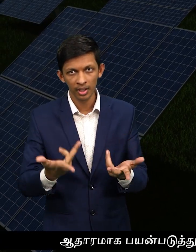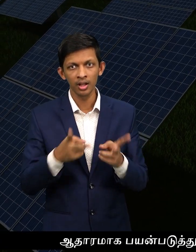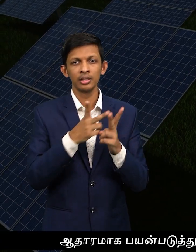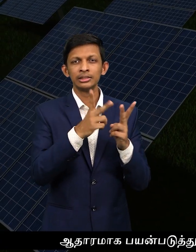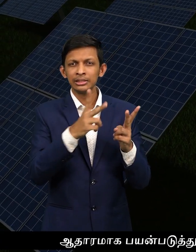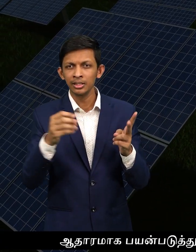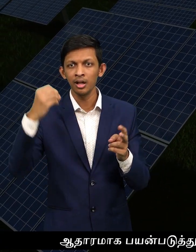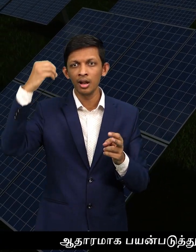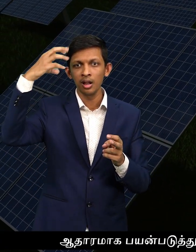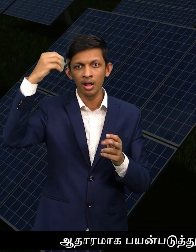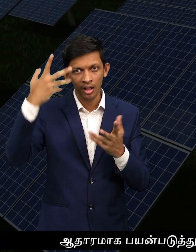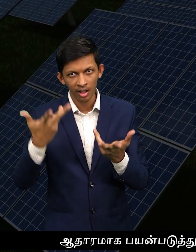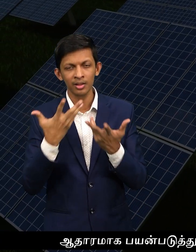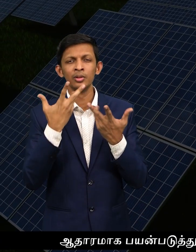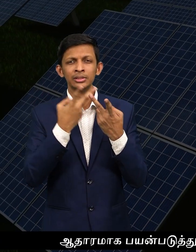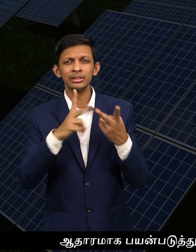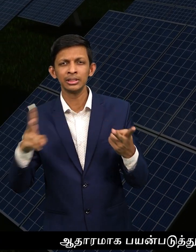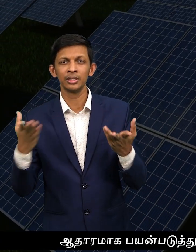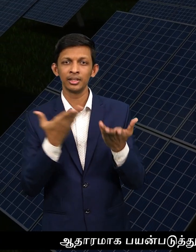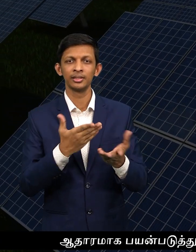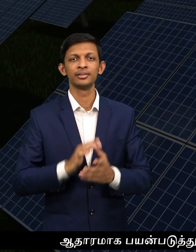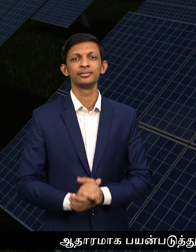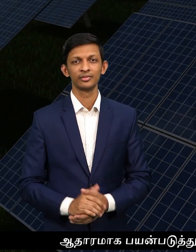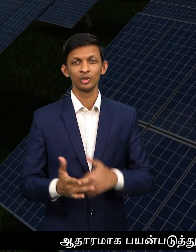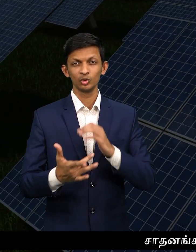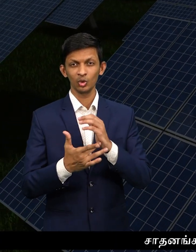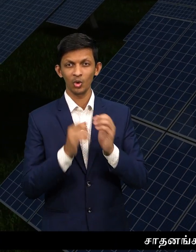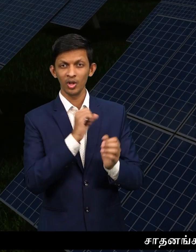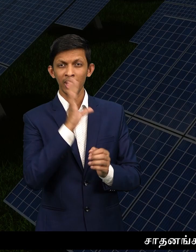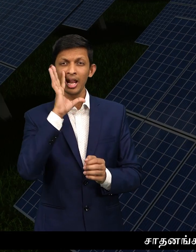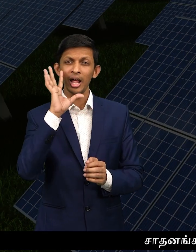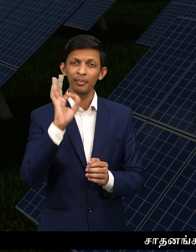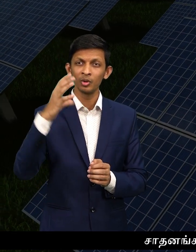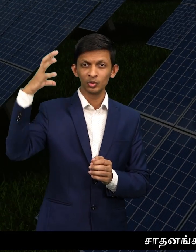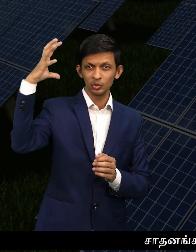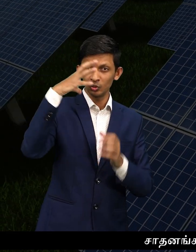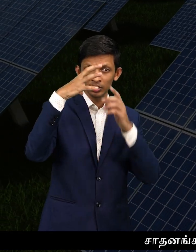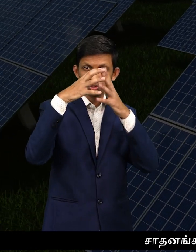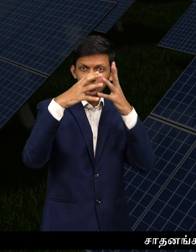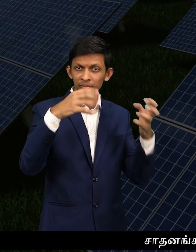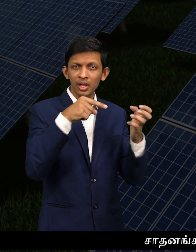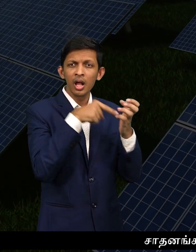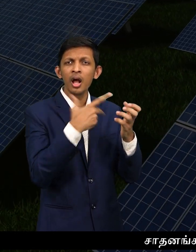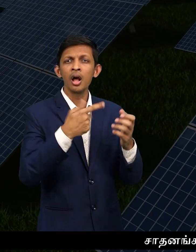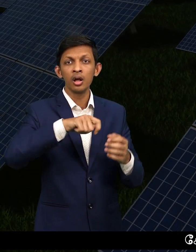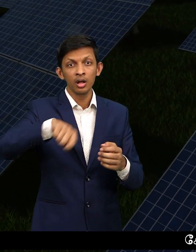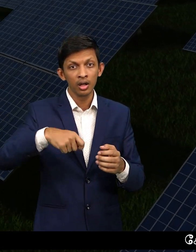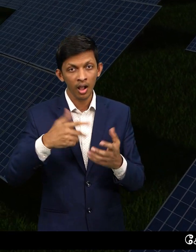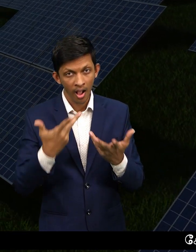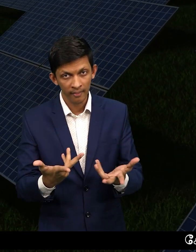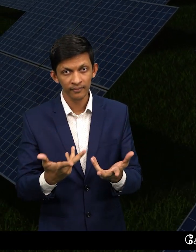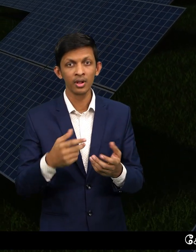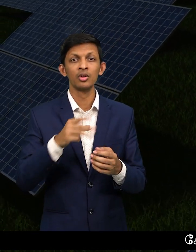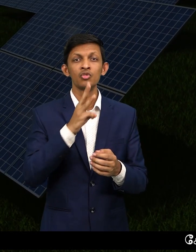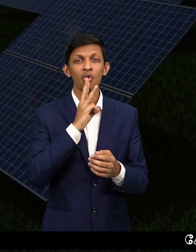ஆதாரமாக பயன்படுத்துவதற்கான சாதனங்களை உருவாக்கியுள்ளனர். சாதனங்கள் முக்கியமாக சோலார் குக்கர்,